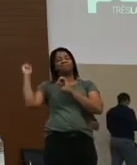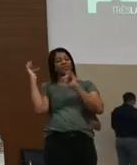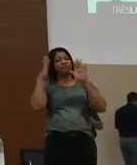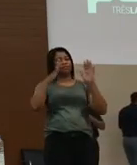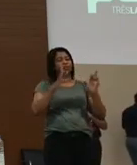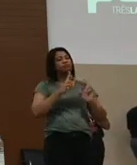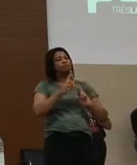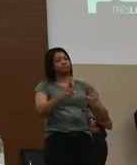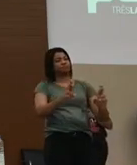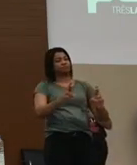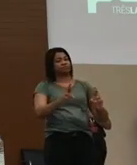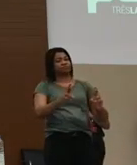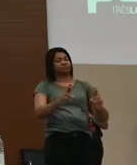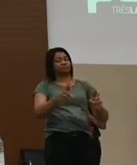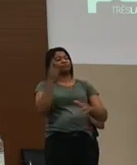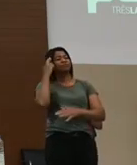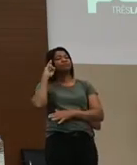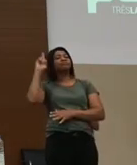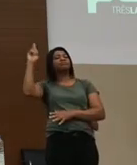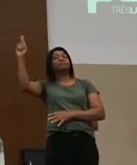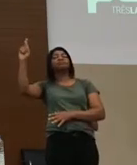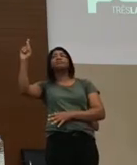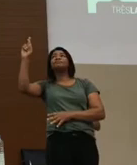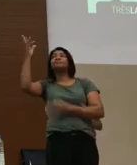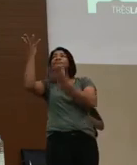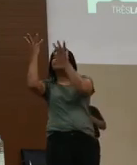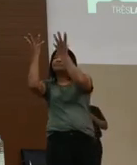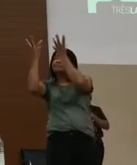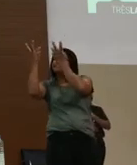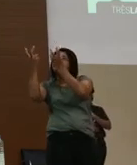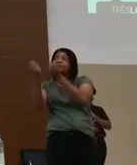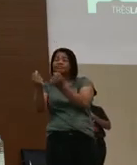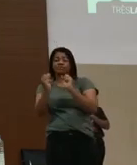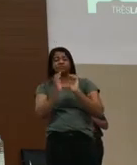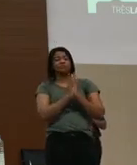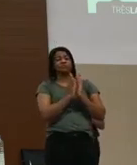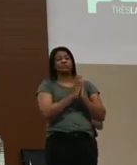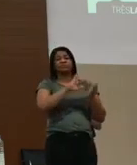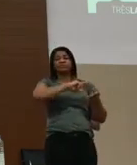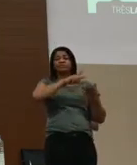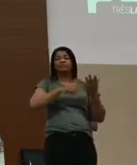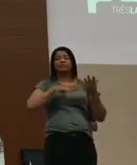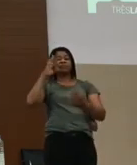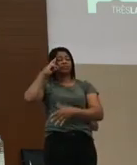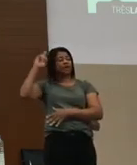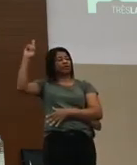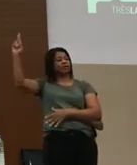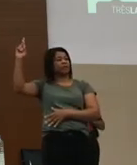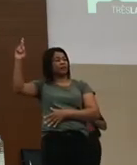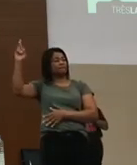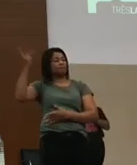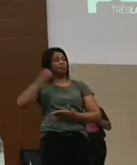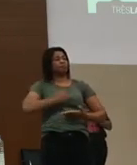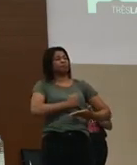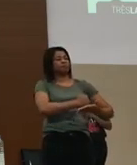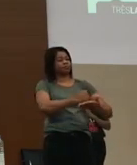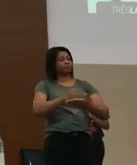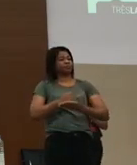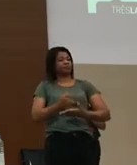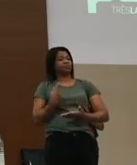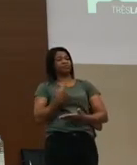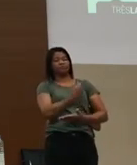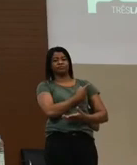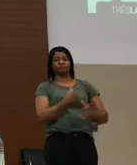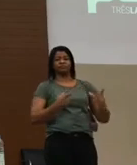Deus. O Senhor, ó Deus amado, acolhe as nossas orações. Ó Deus querido, o Senhor, ó Pai amado, nos ajuda, Senhor. E nós temos